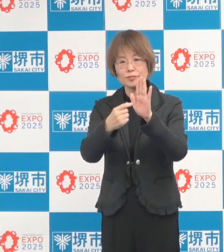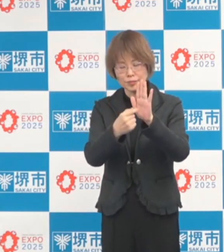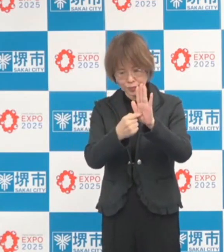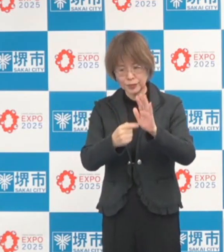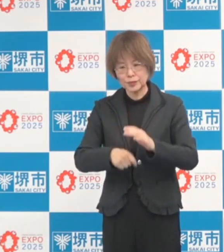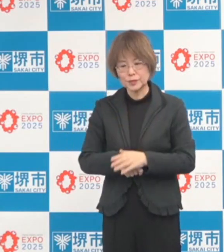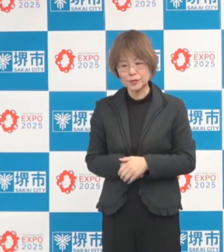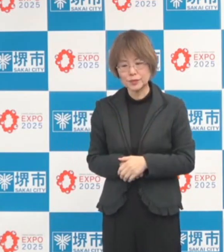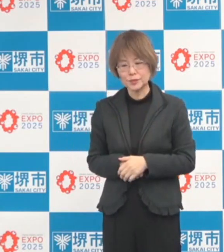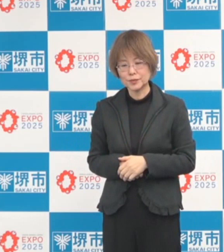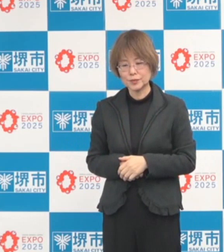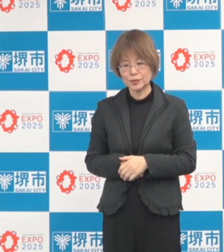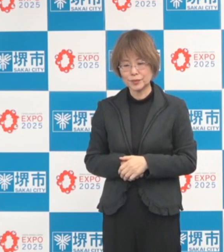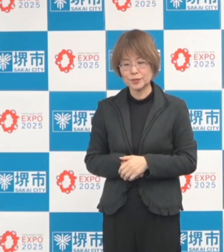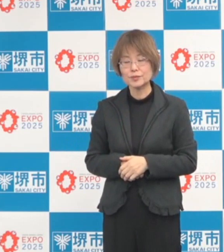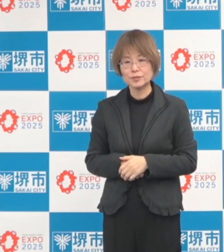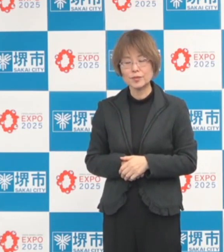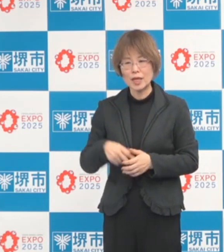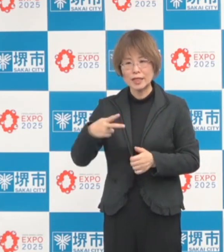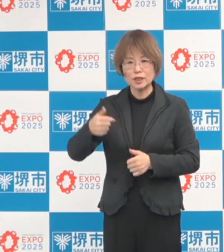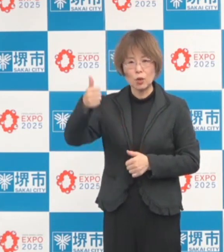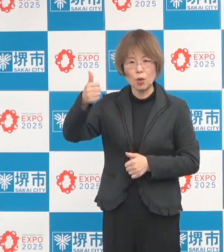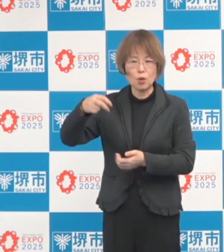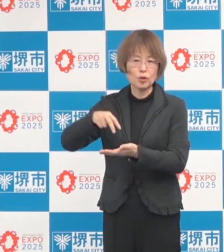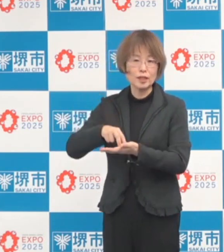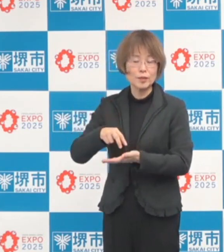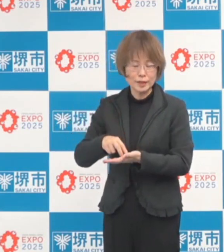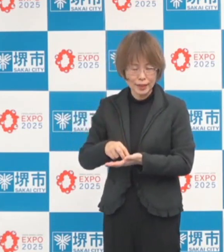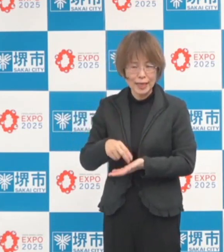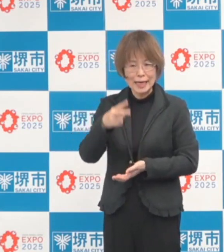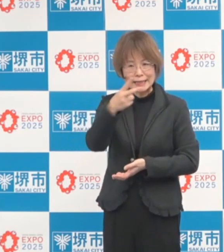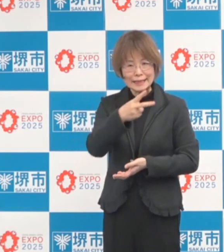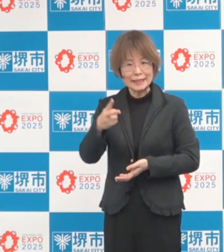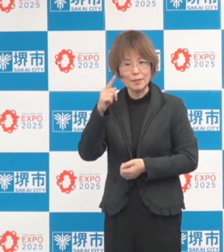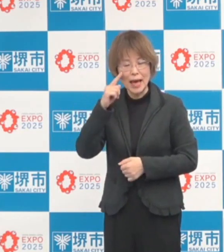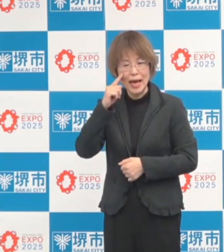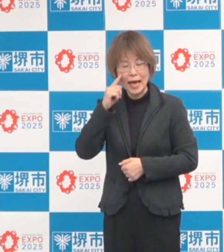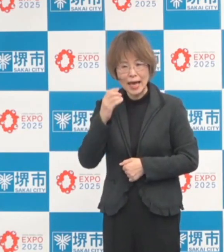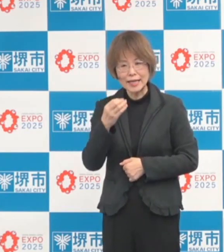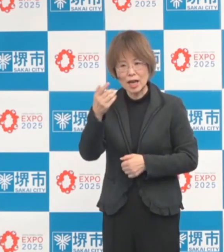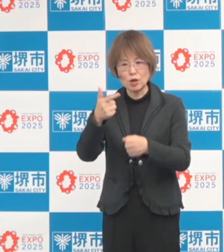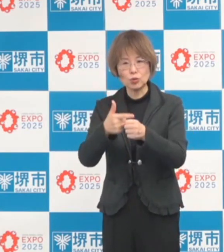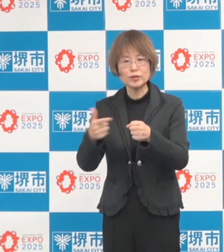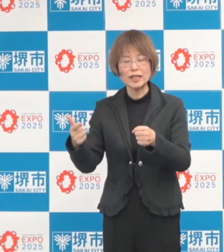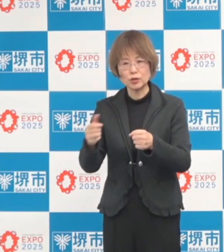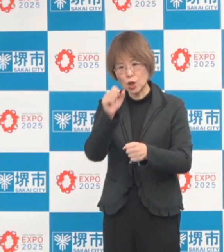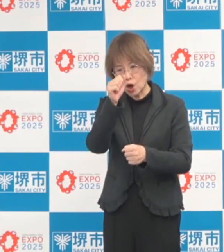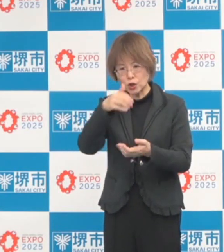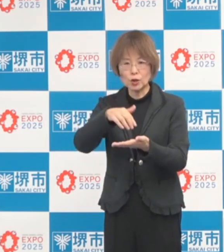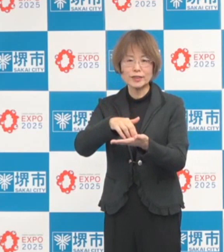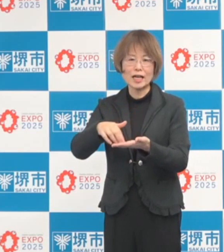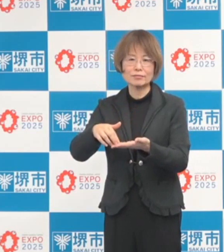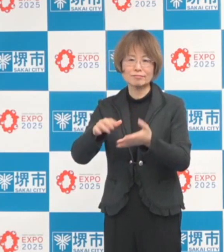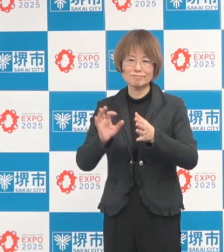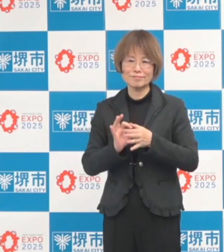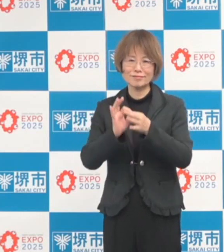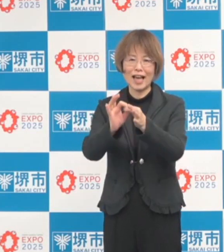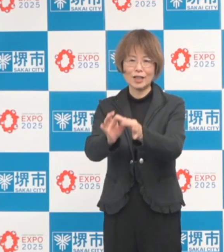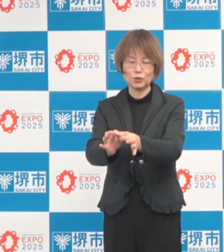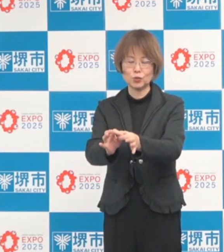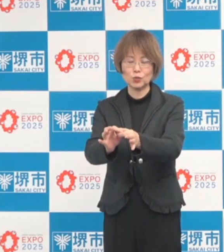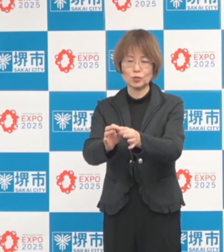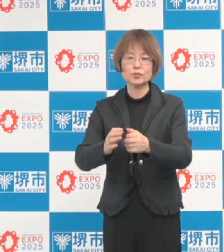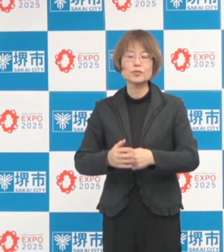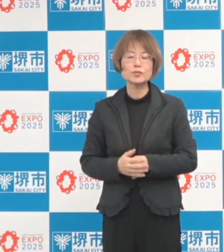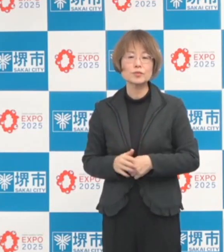して市長としての2期目、初めてとなる令和6年度の予算、今日お伝えをいたします